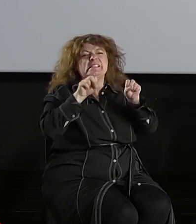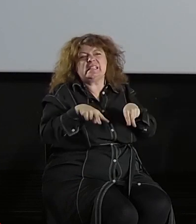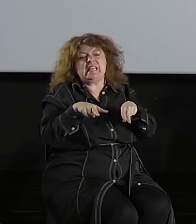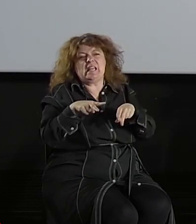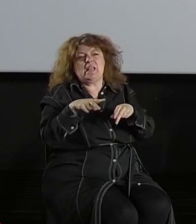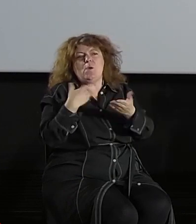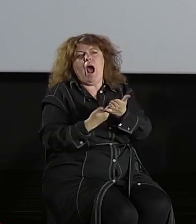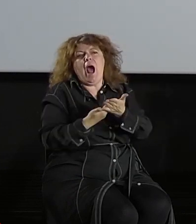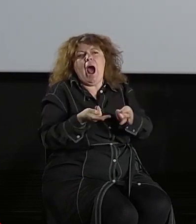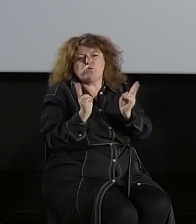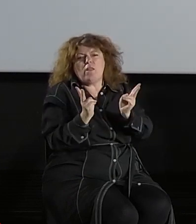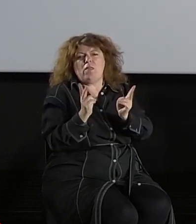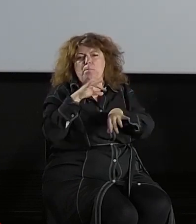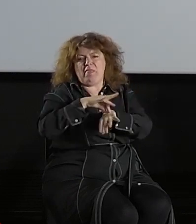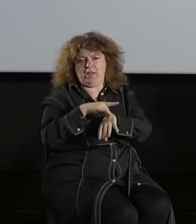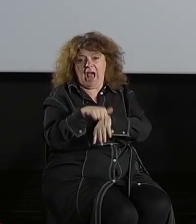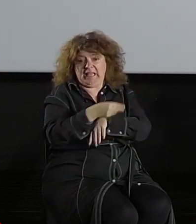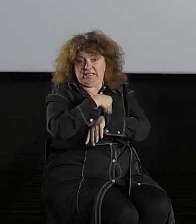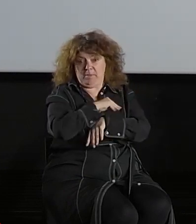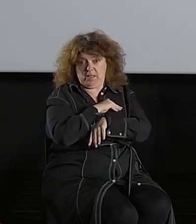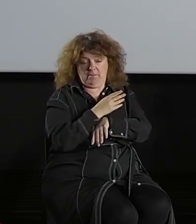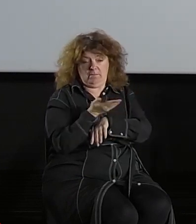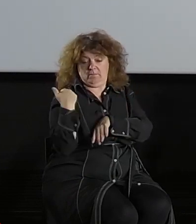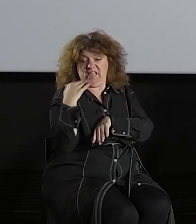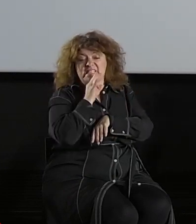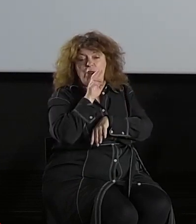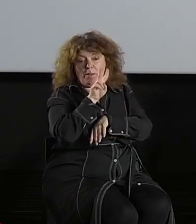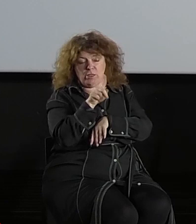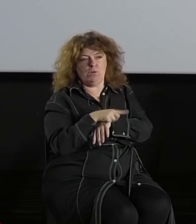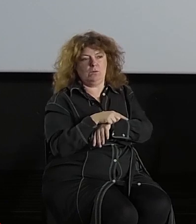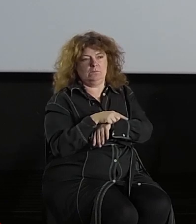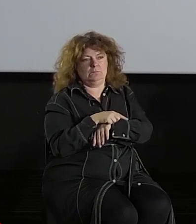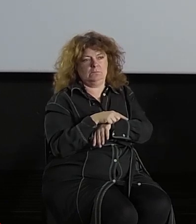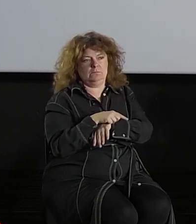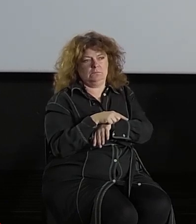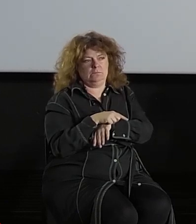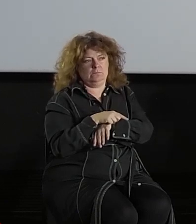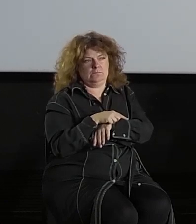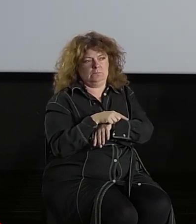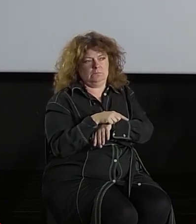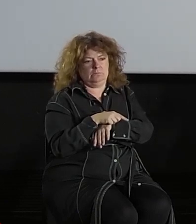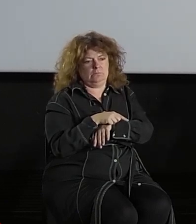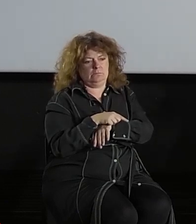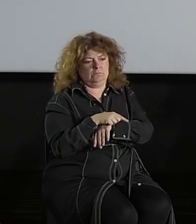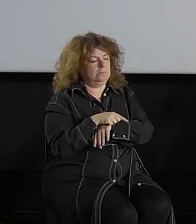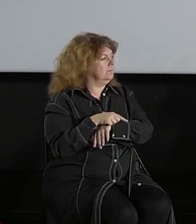médica por ejemplo aquí aquí en España Siglo XX quiereo decir que que estamos